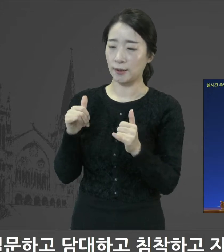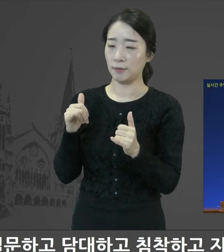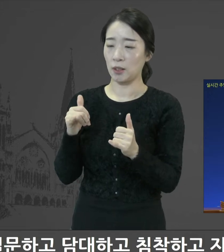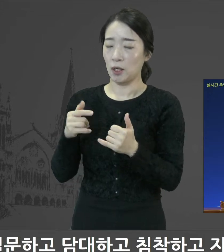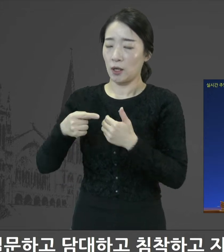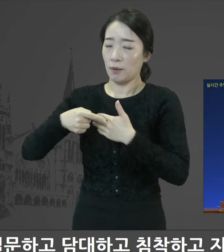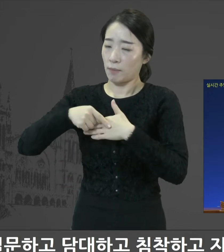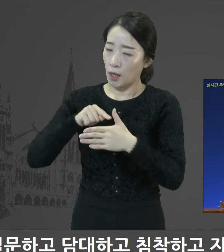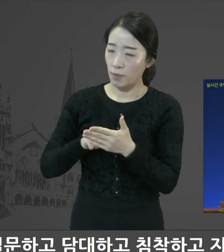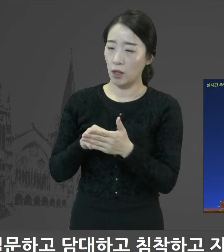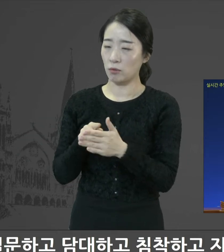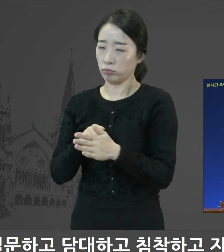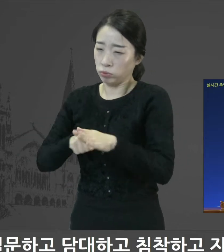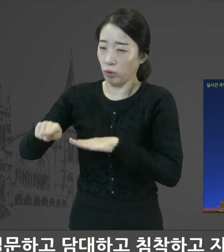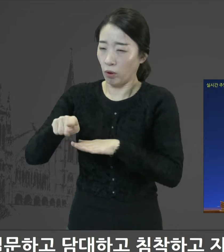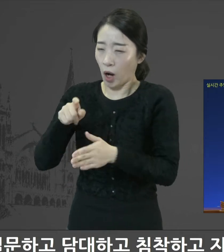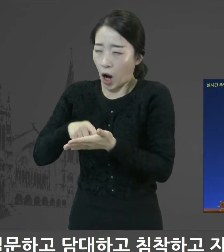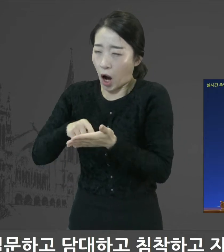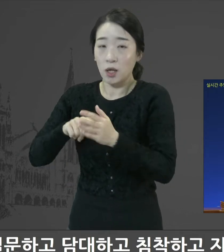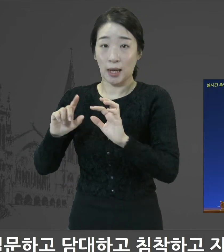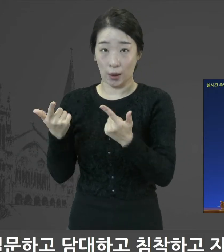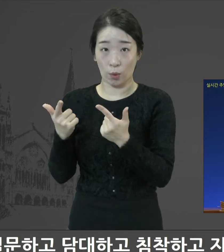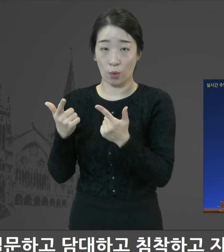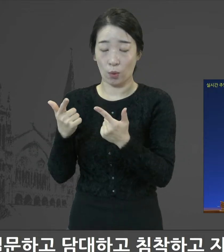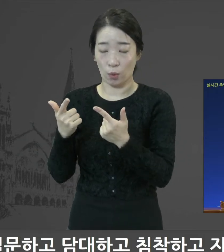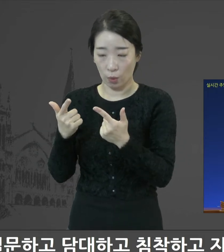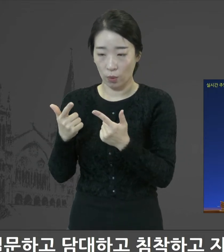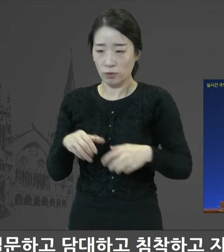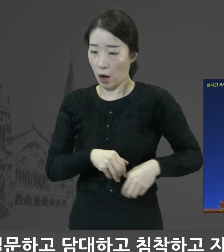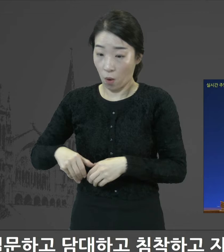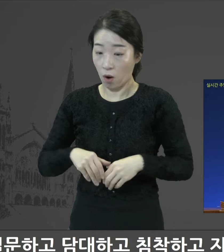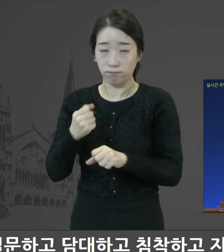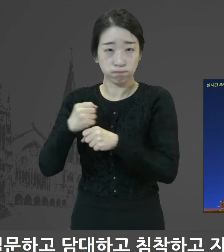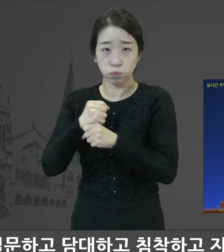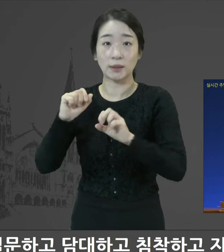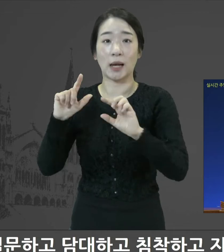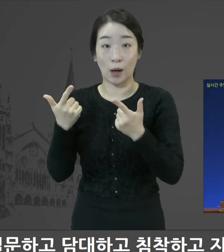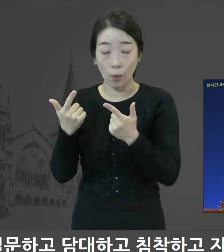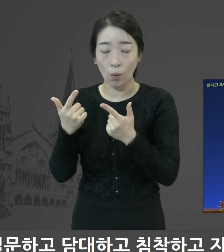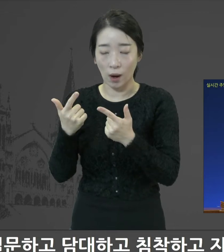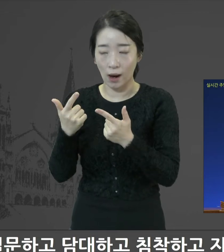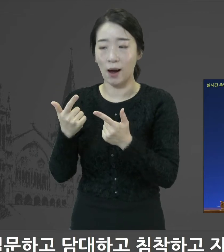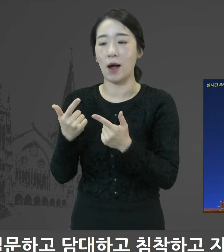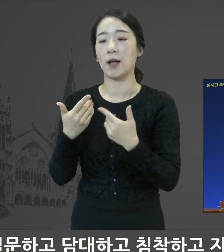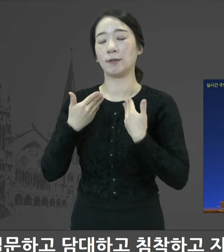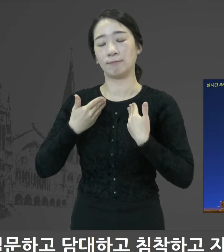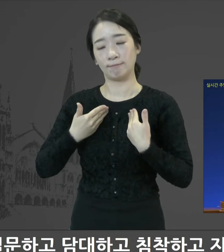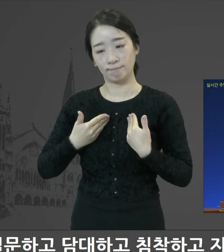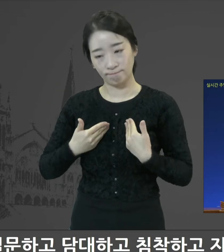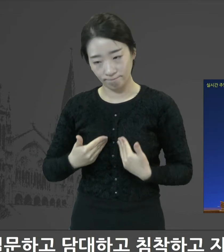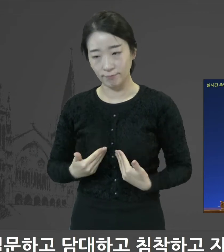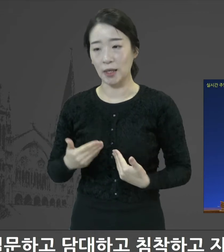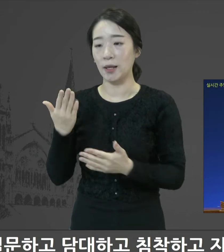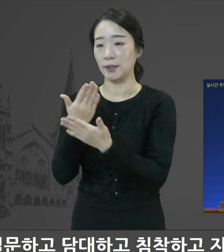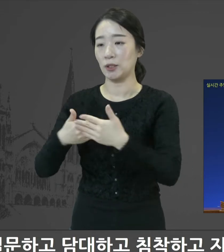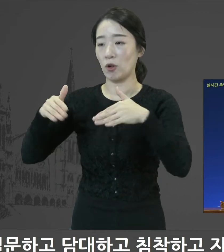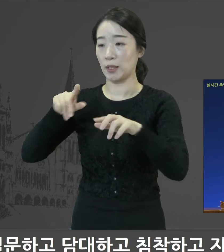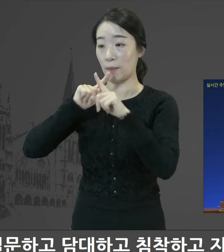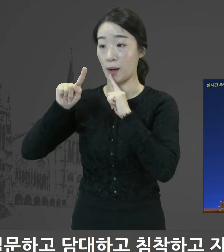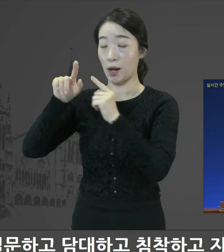않고 참 그 모습이 알맞게 적절했던 여인으로 보입니다. 근데